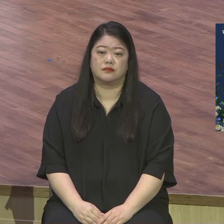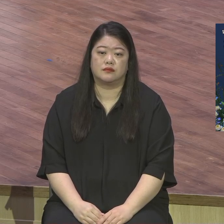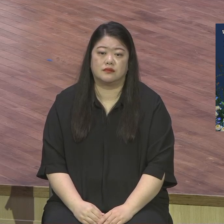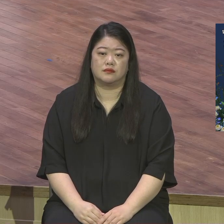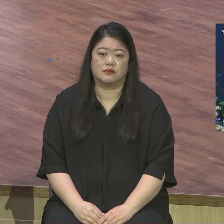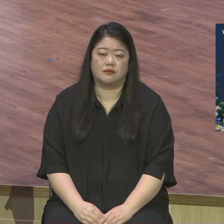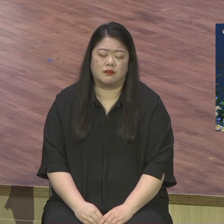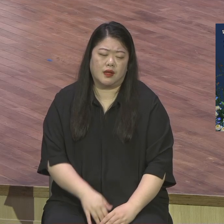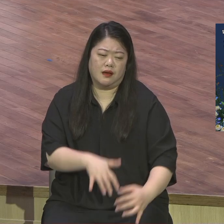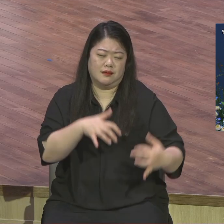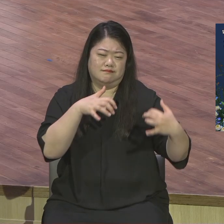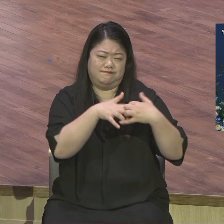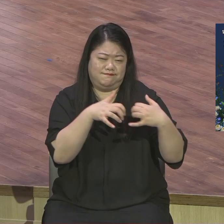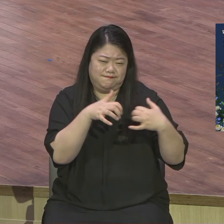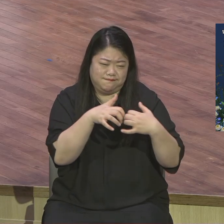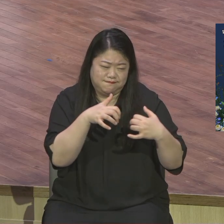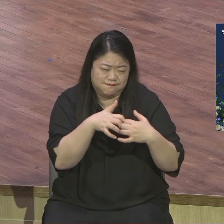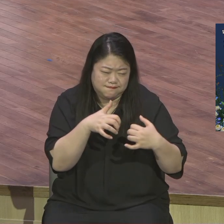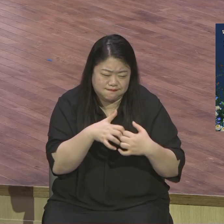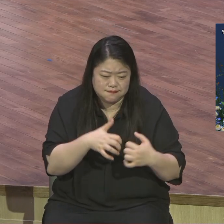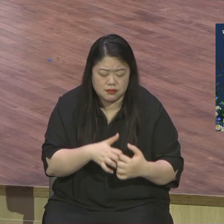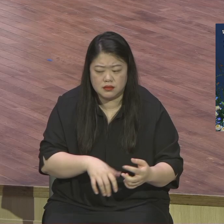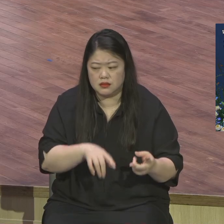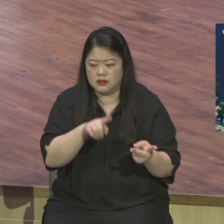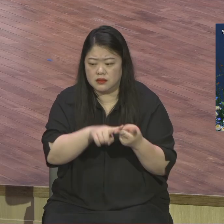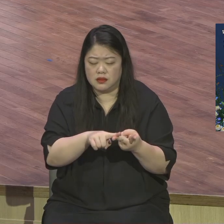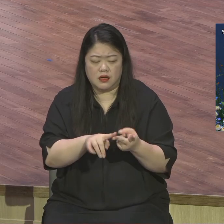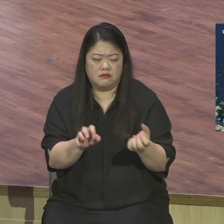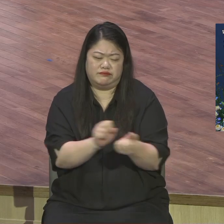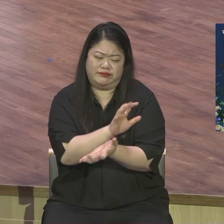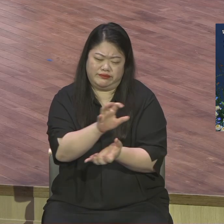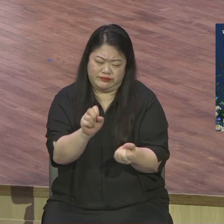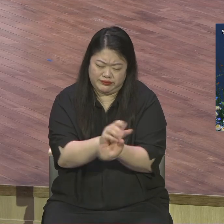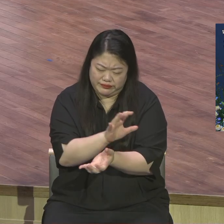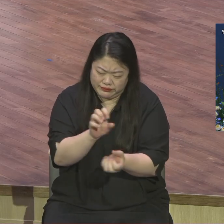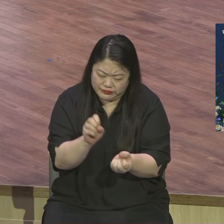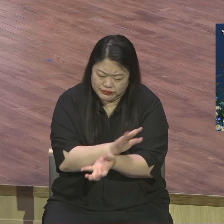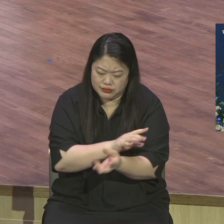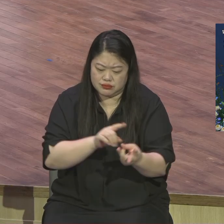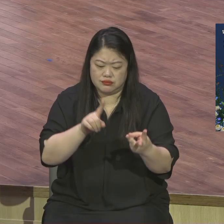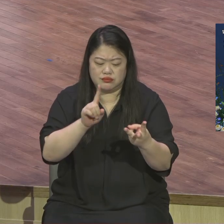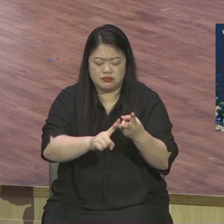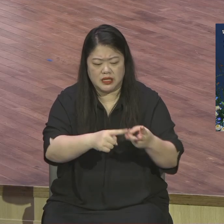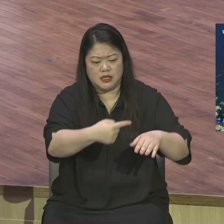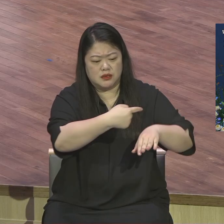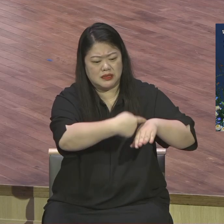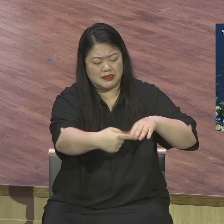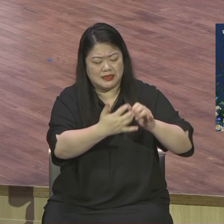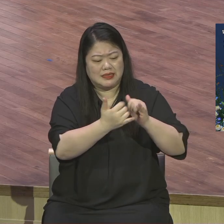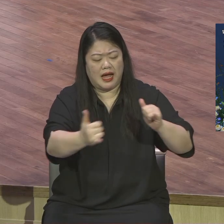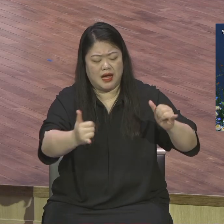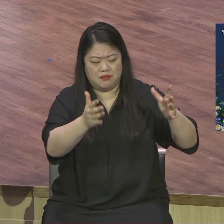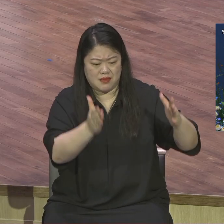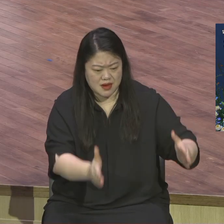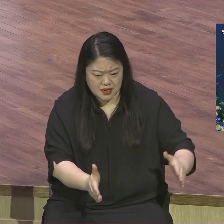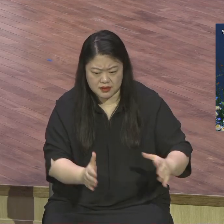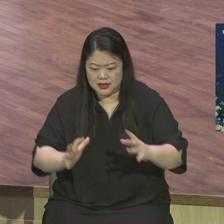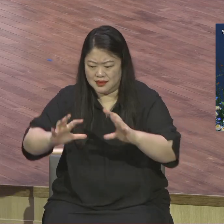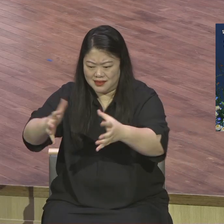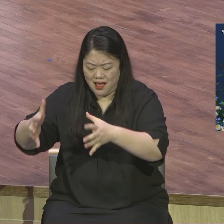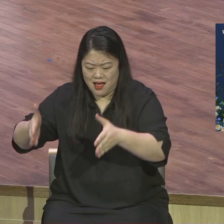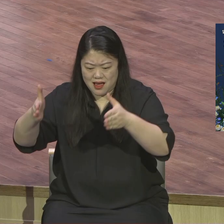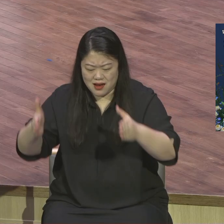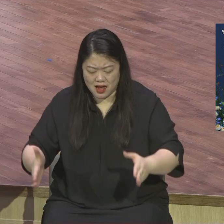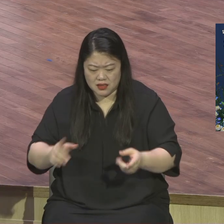전쟁이 빈번하게 일어난다는 뜻은 나라가 나라가 민족이 민족을 대저가 일어난다는 것은